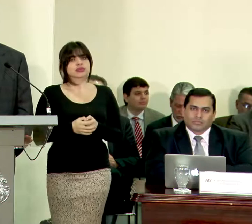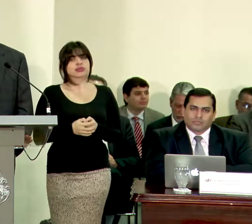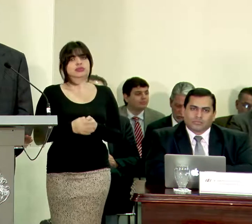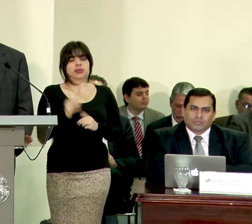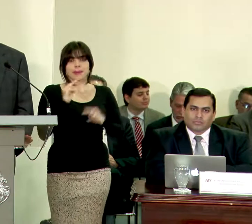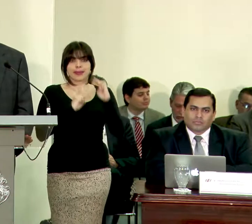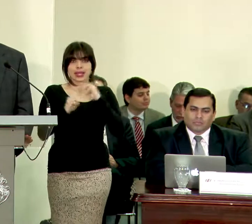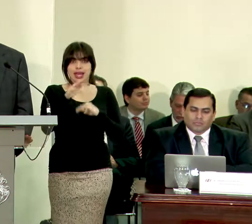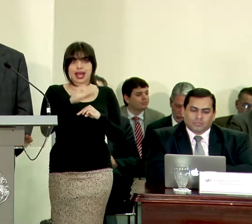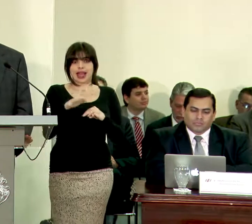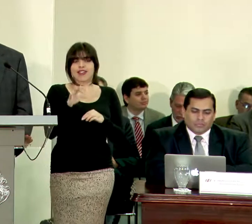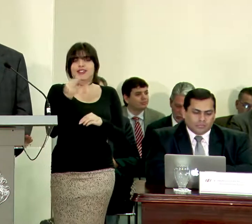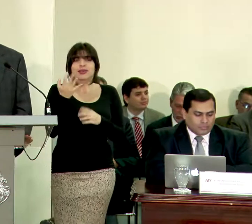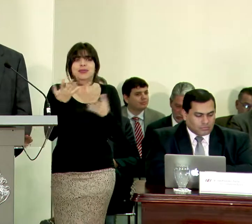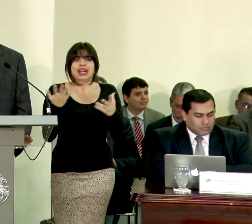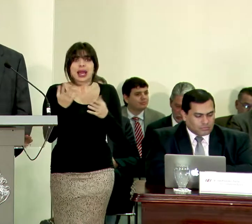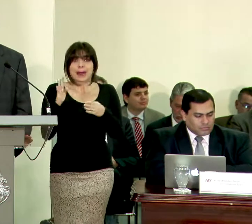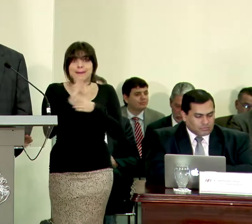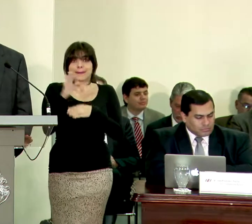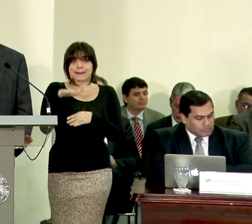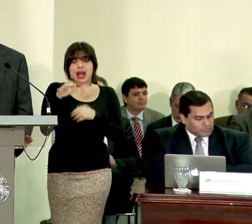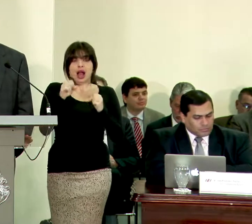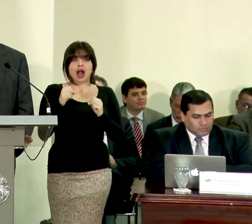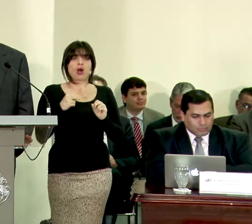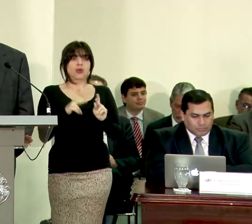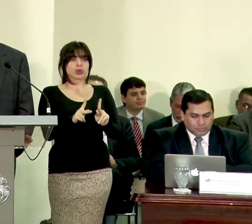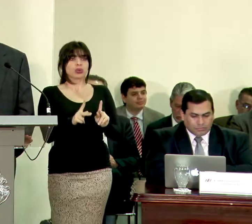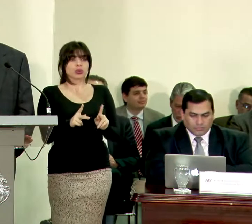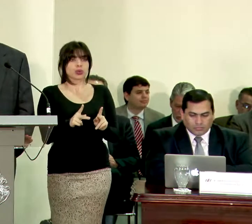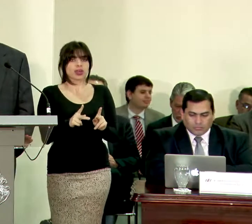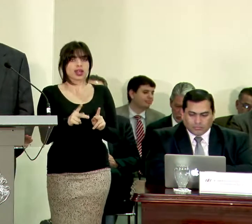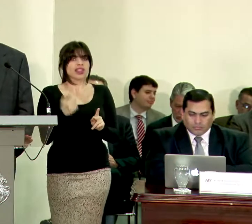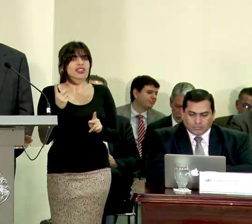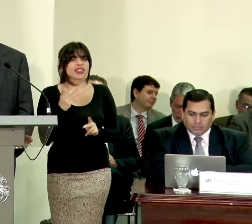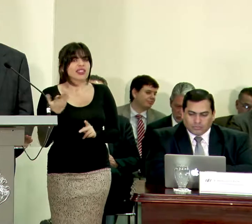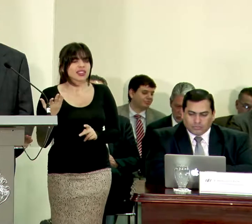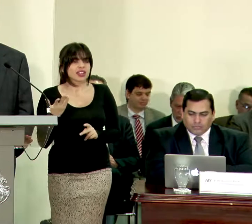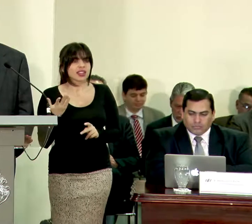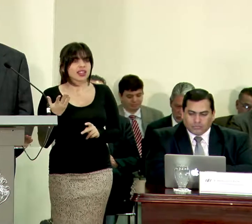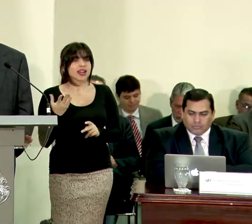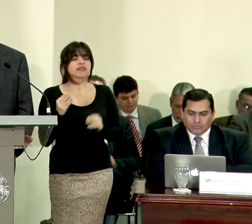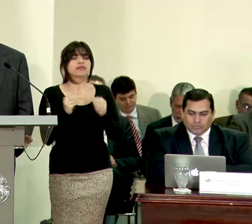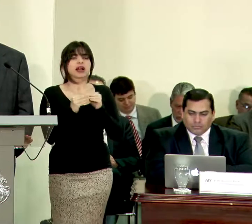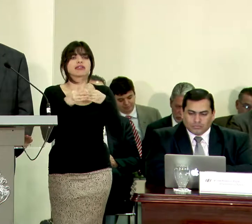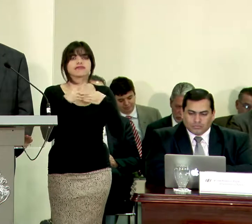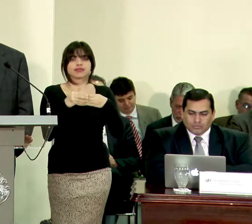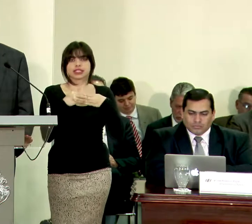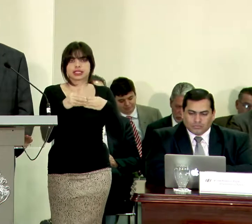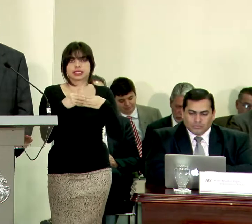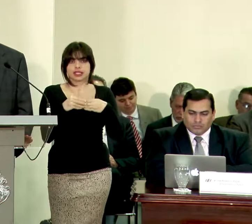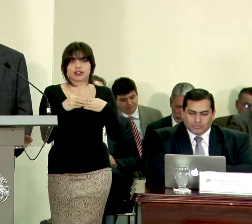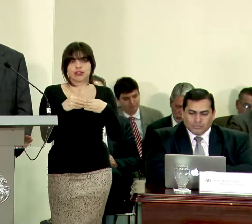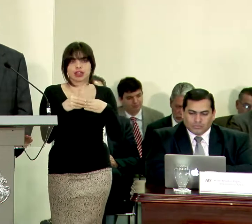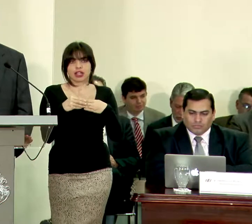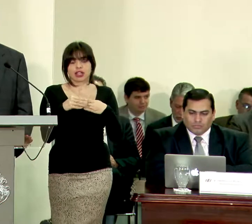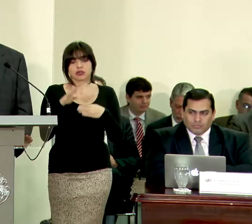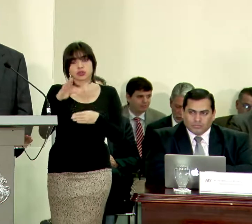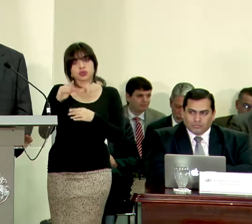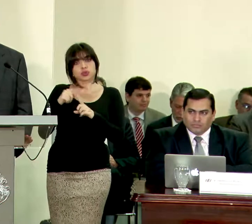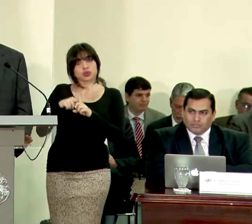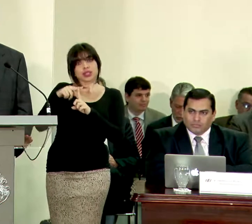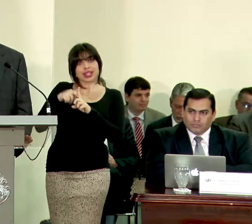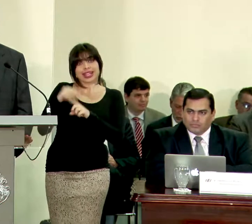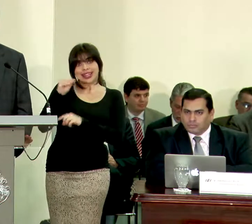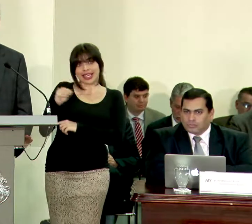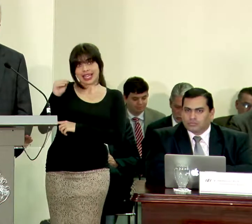en el mercado, de tal manera que los bancos tengan la oportunidad de flexibilizar no solo el nivel de la tasa de